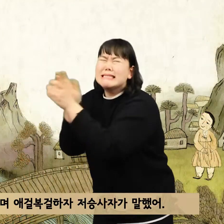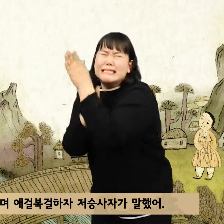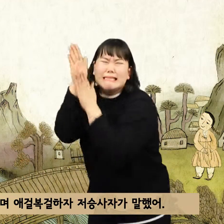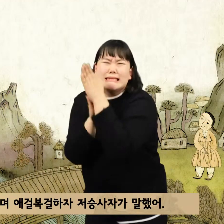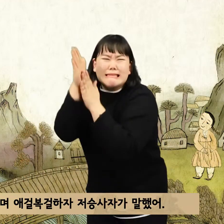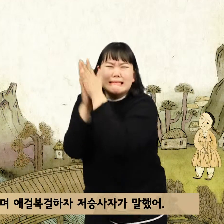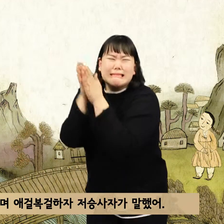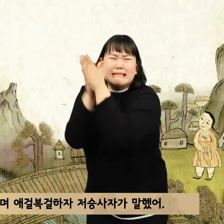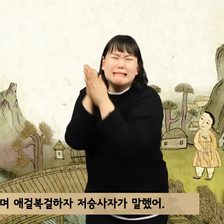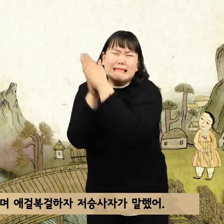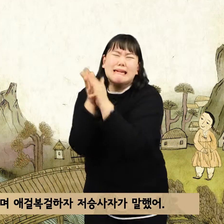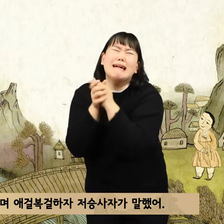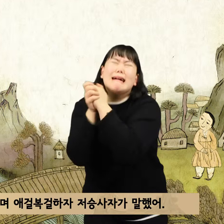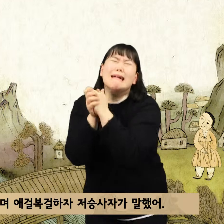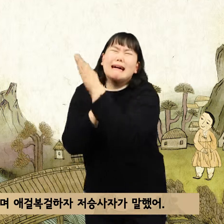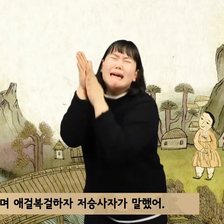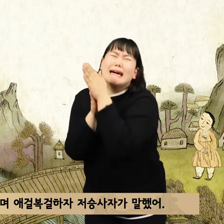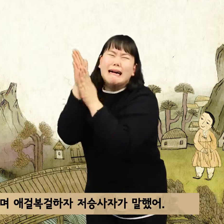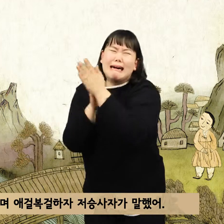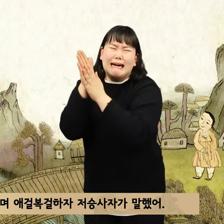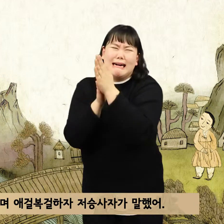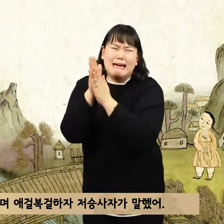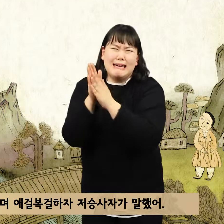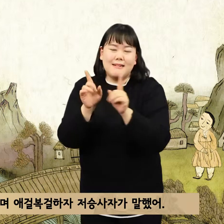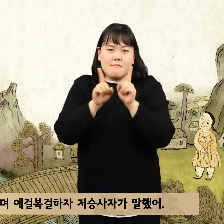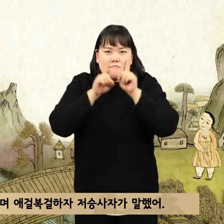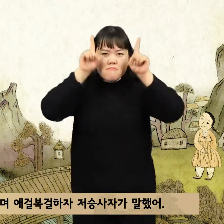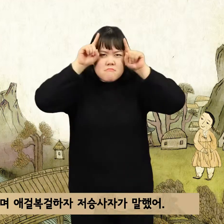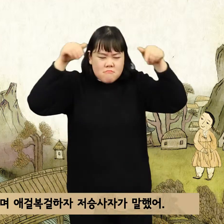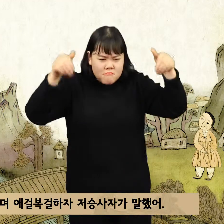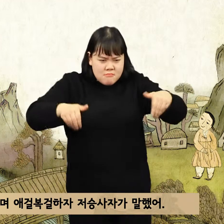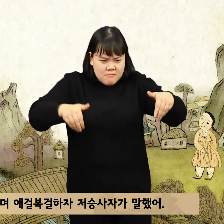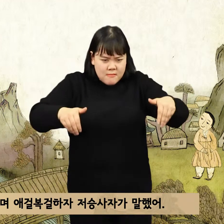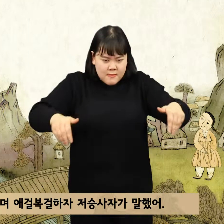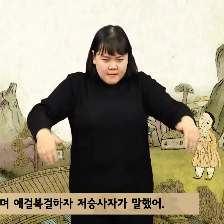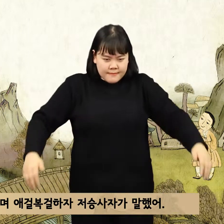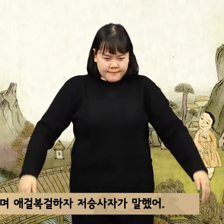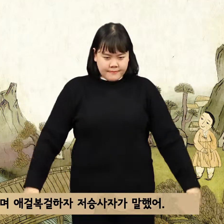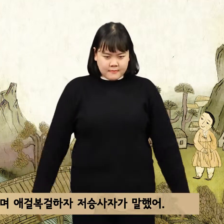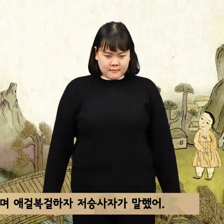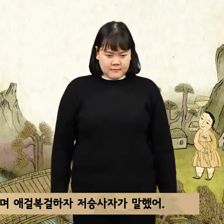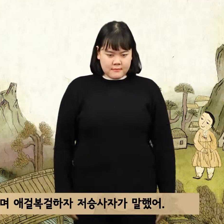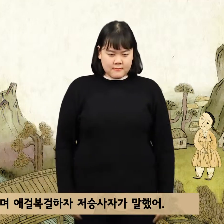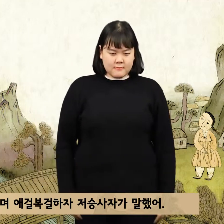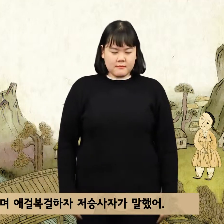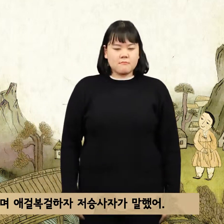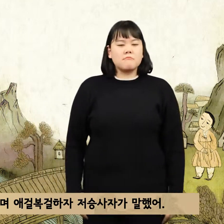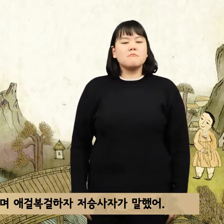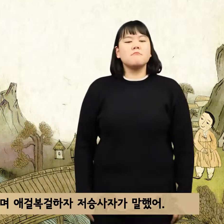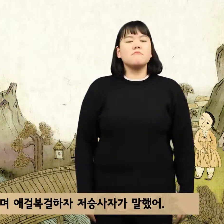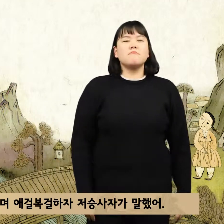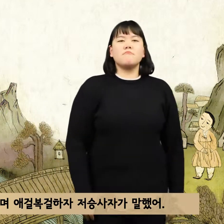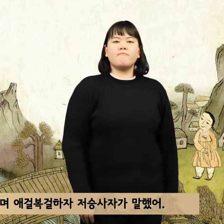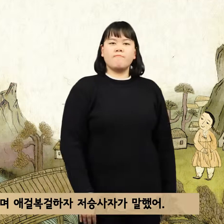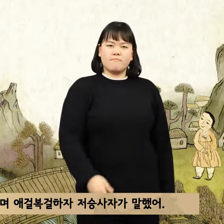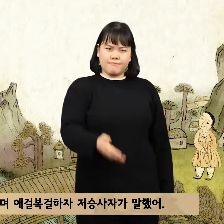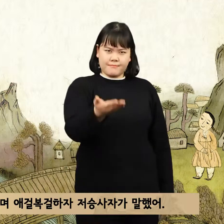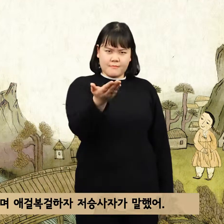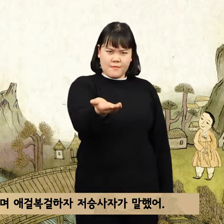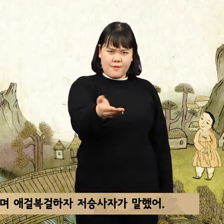사또가 이렇게는 못 죽는다며 애걸복걸하자 저승사자가 말했어.